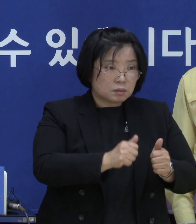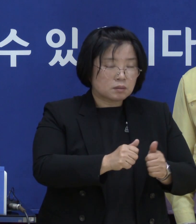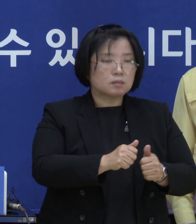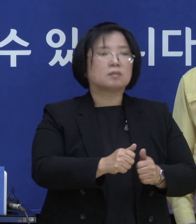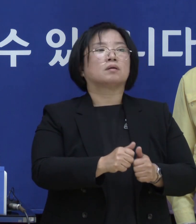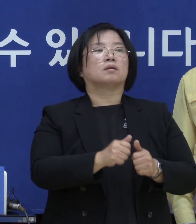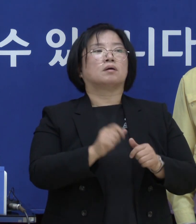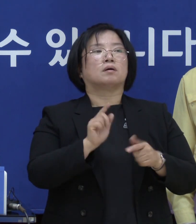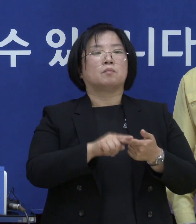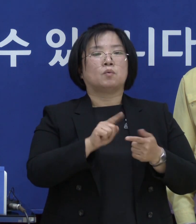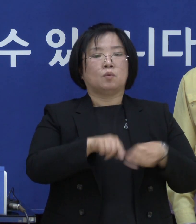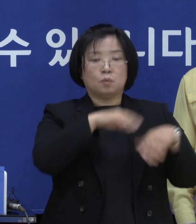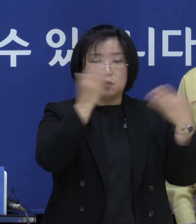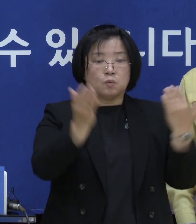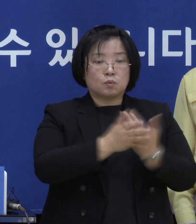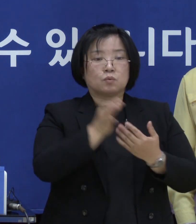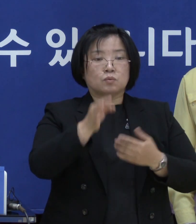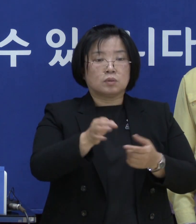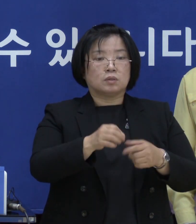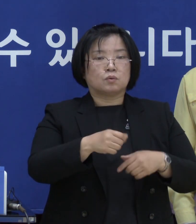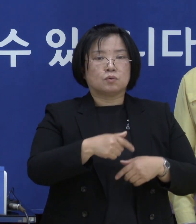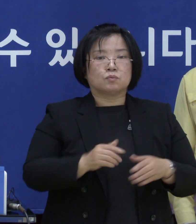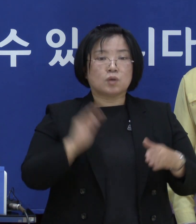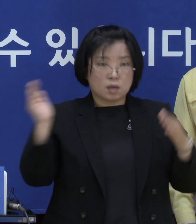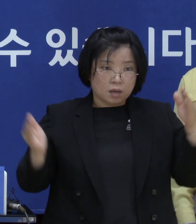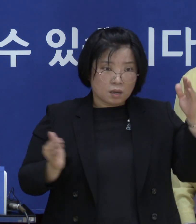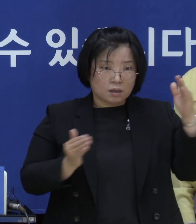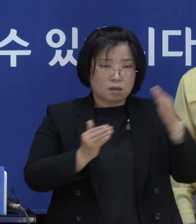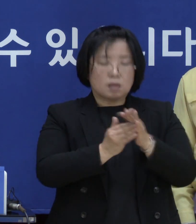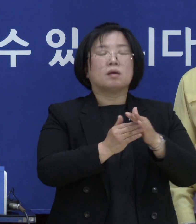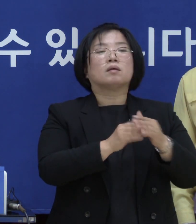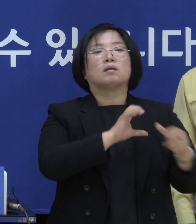수 있는 재원을 최대한 동원을 했습니다.